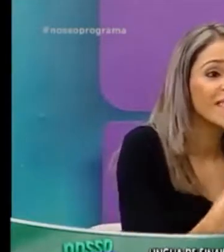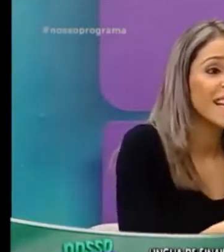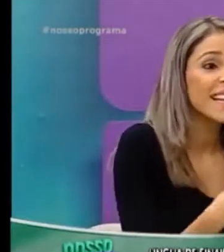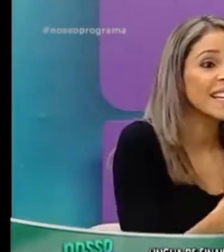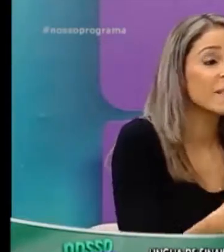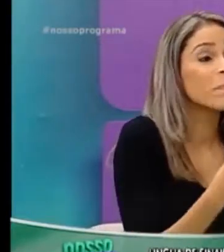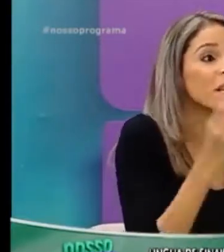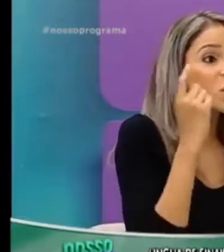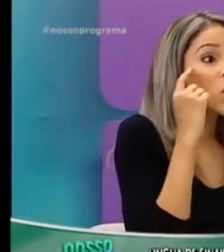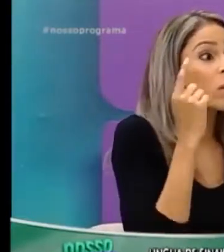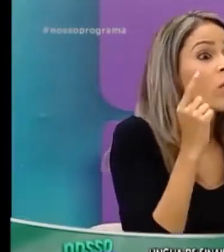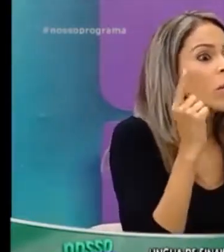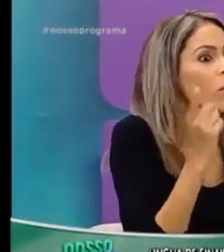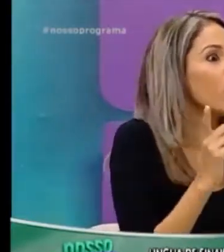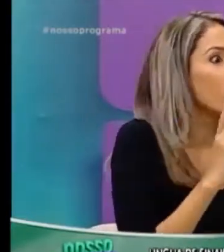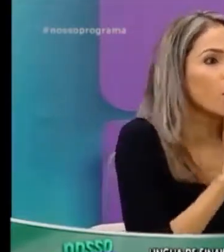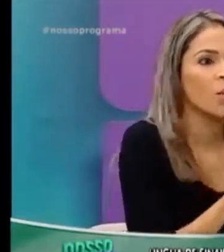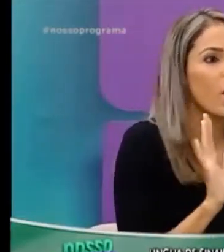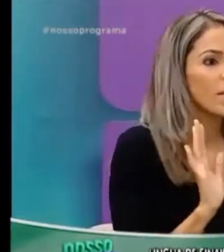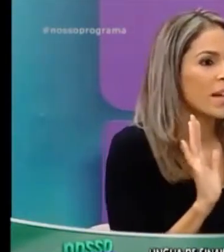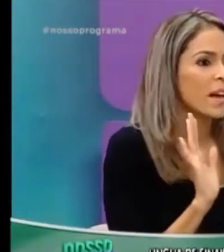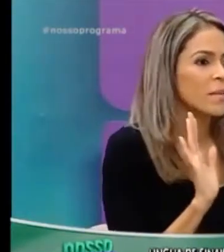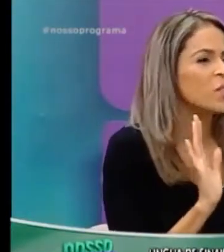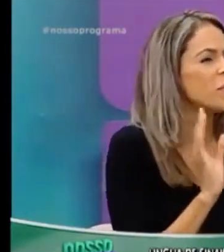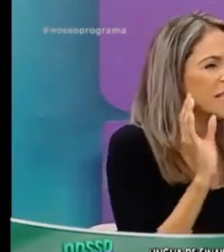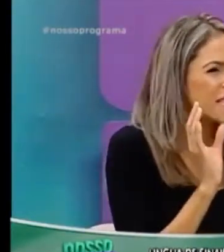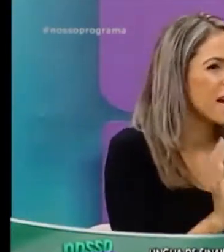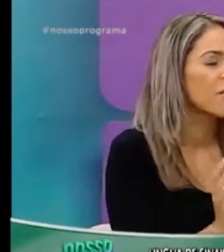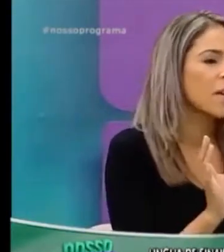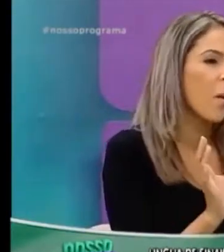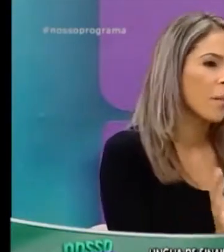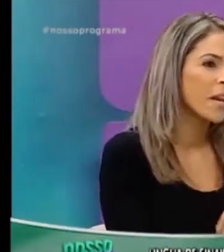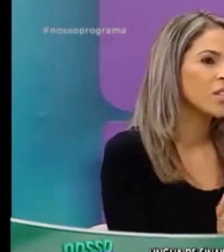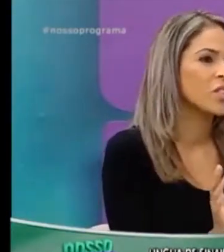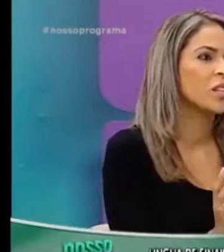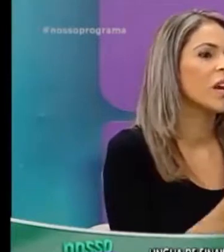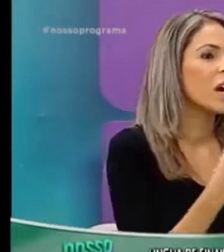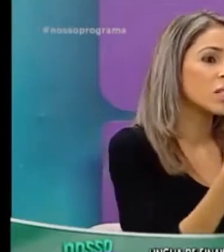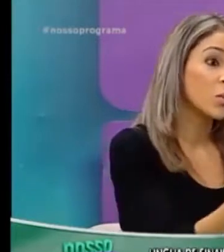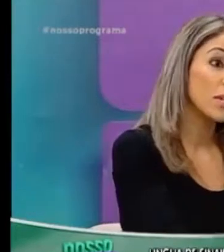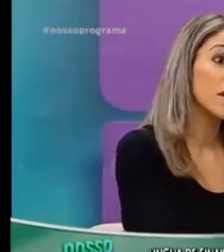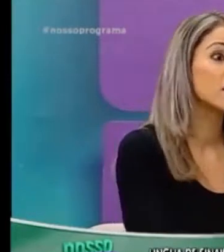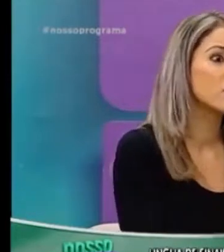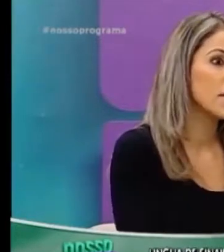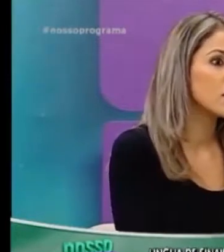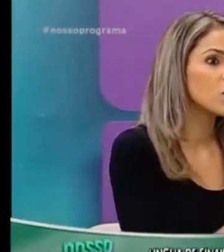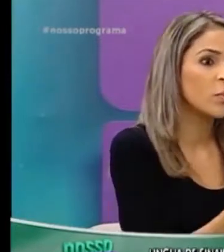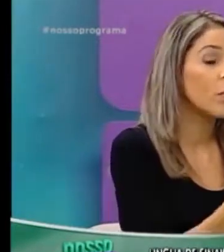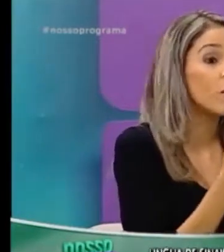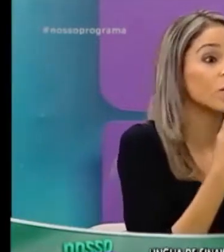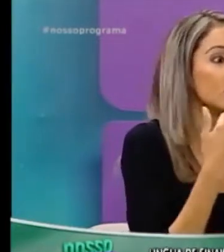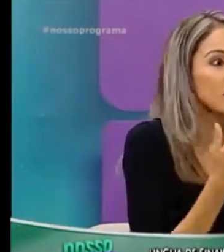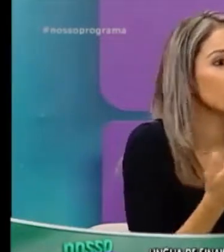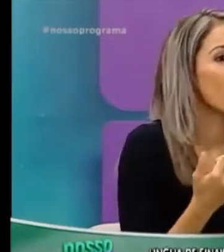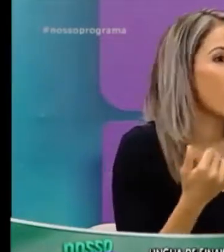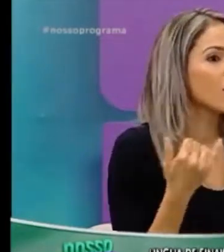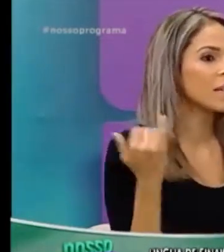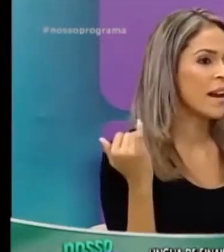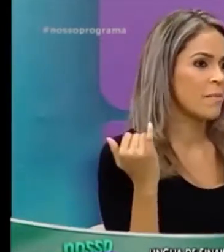ninguém nem pensou, não, vamos procurar um intérprete. Precisava realmente as autoridades ver isso, tipo, auxílio ao